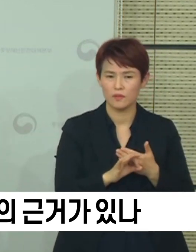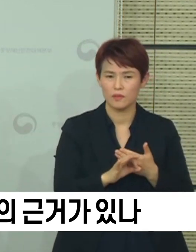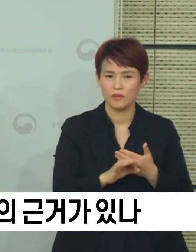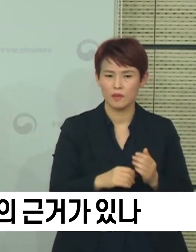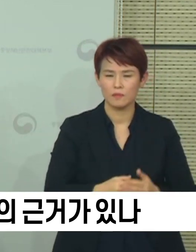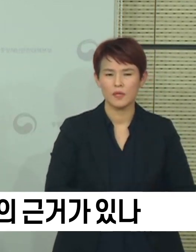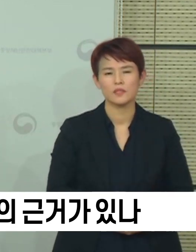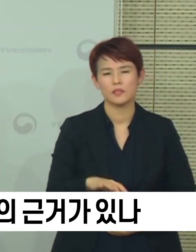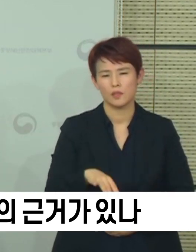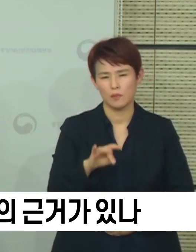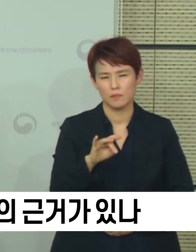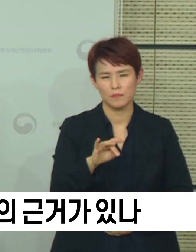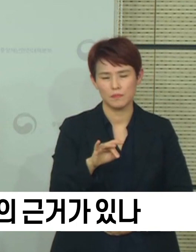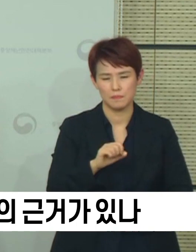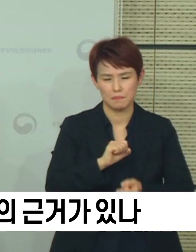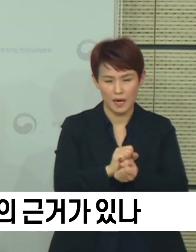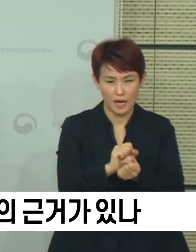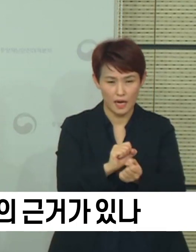초기에